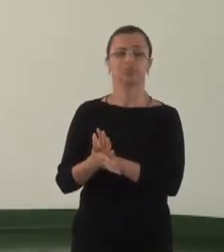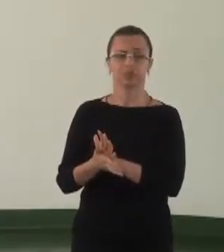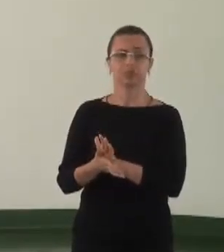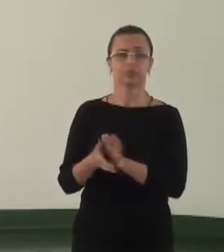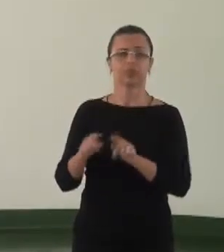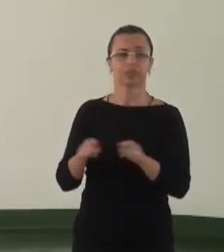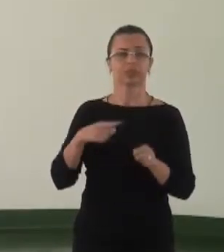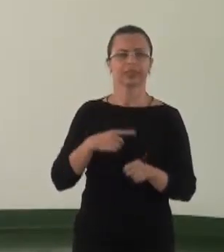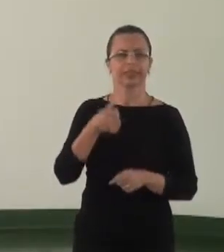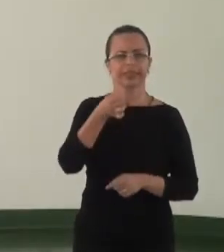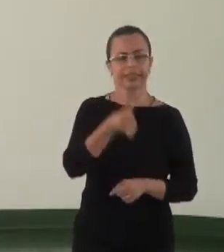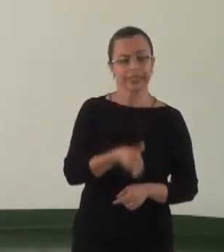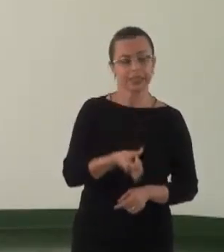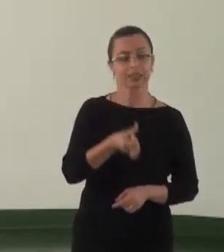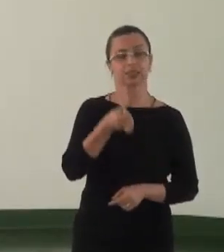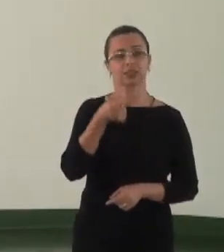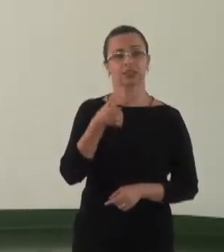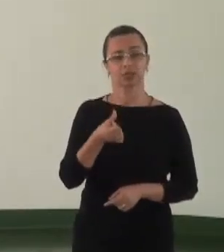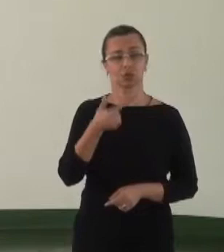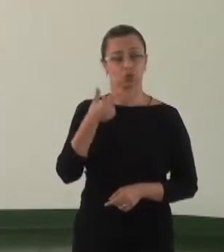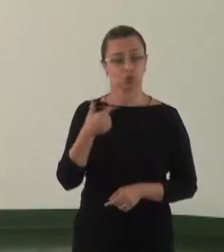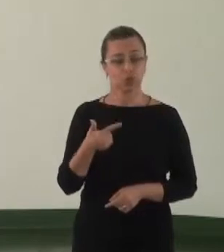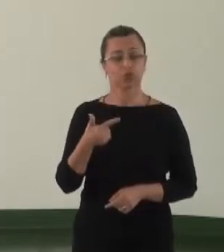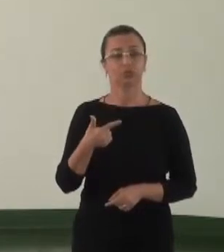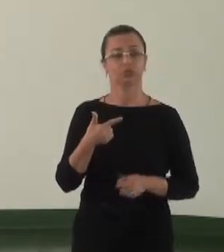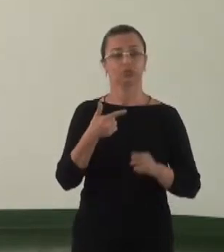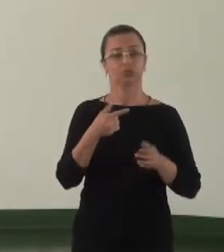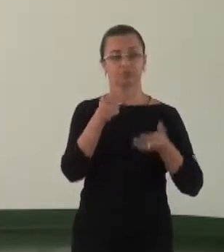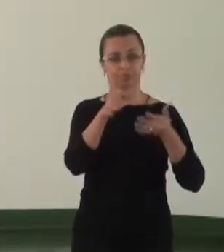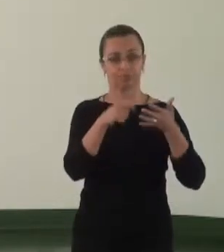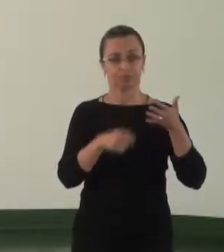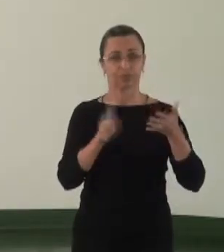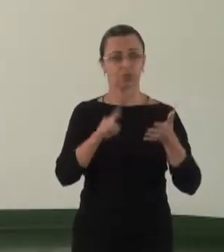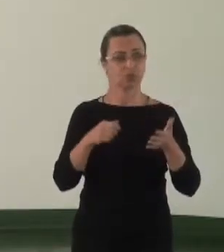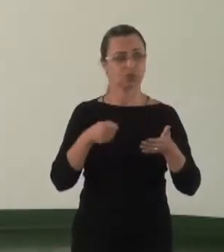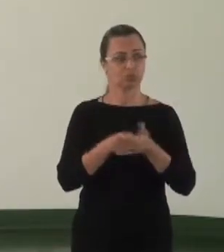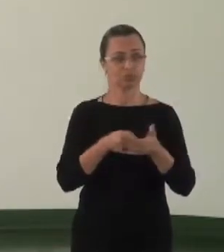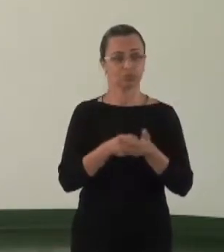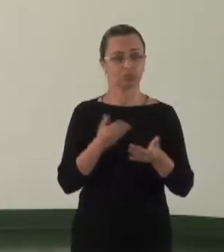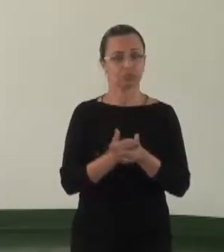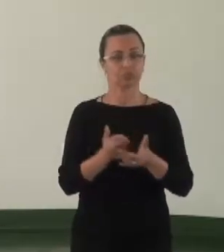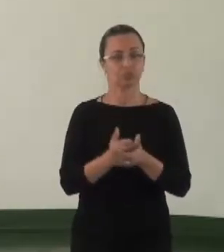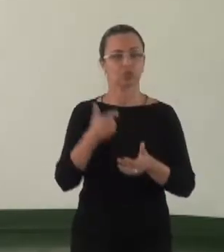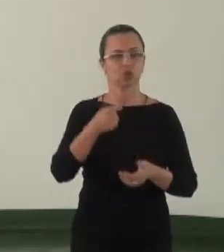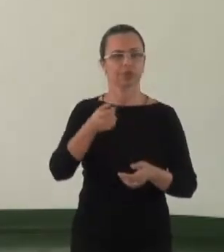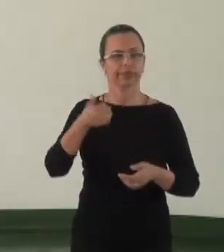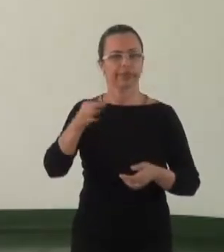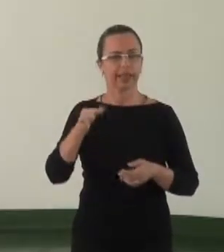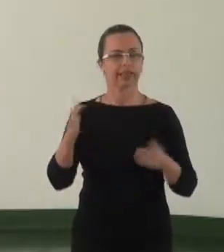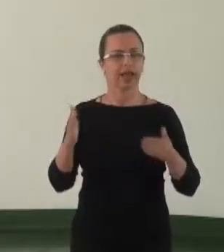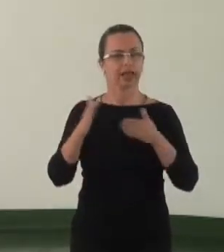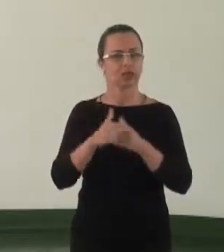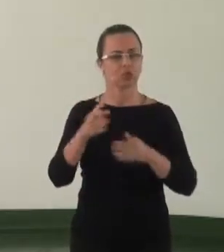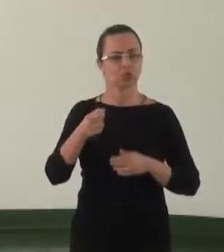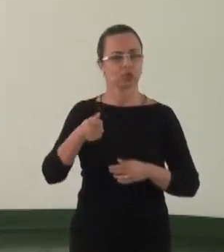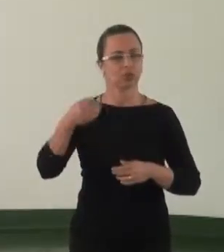662 representações. Dessas 662 representações, no período de 2010 a 2014,